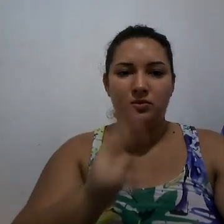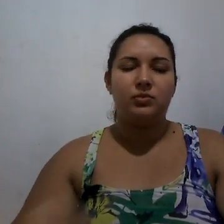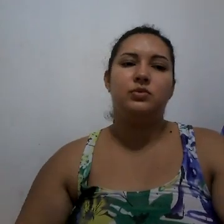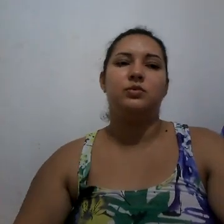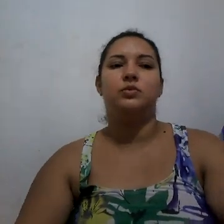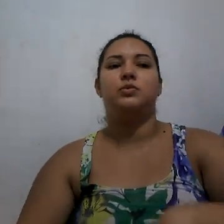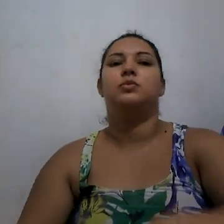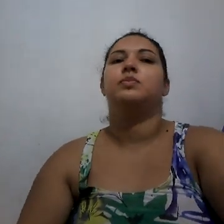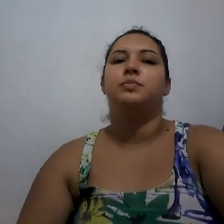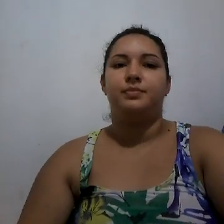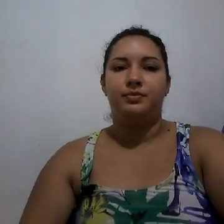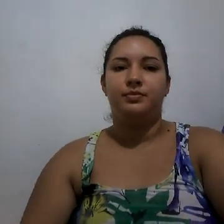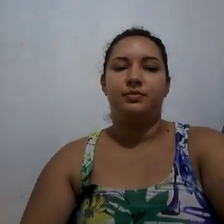sabem, tudo certo.